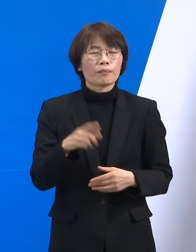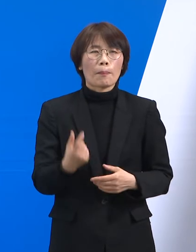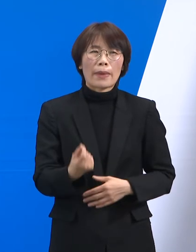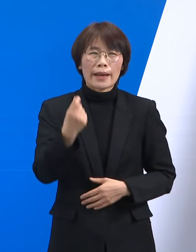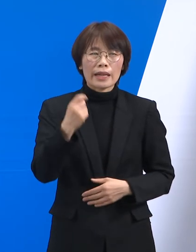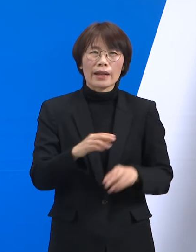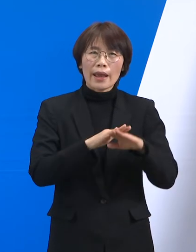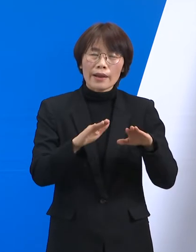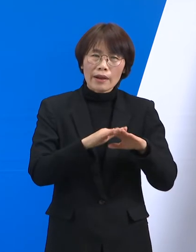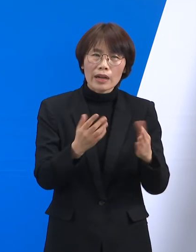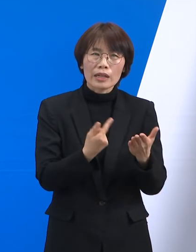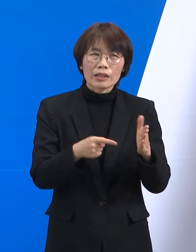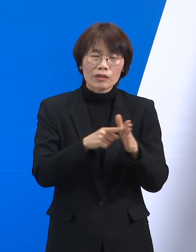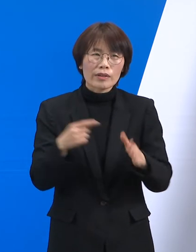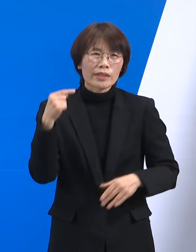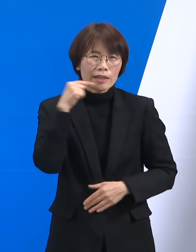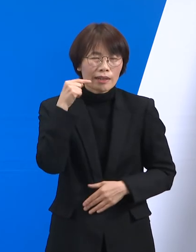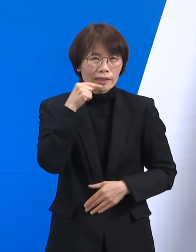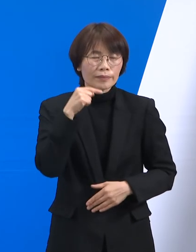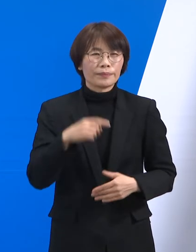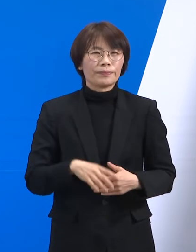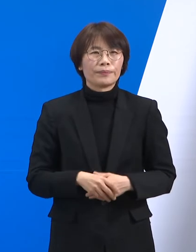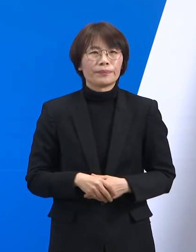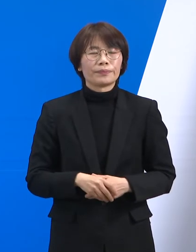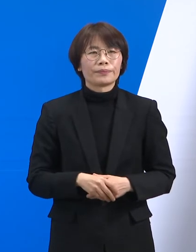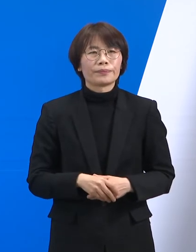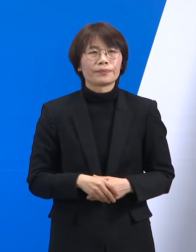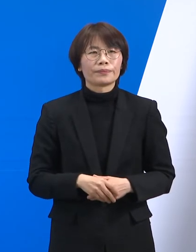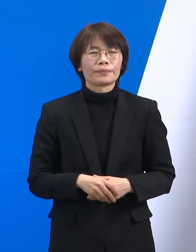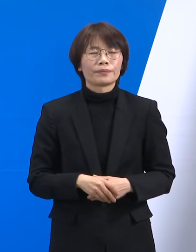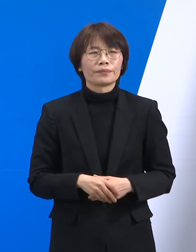신속하고 효율적으로 강화하였습니다. 그리고